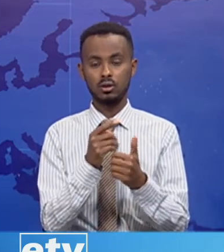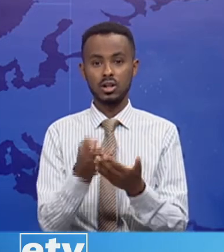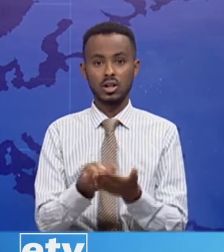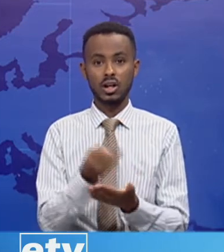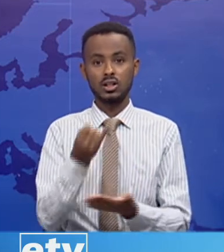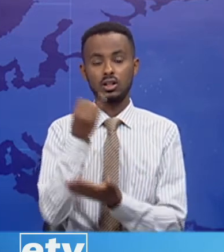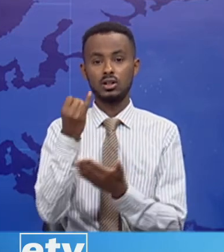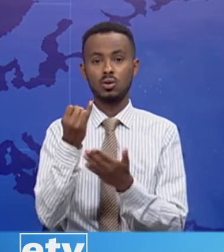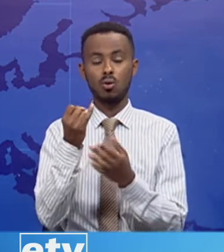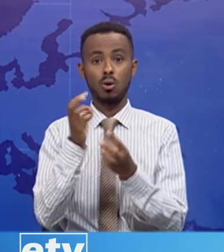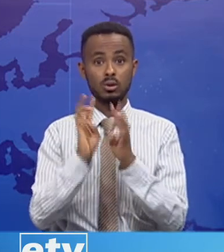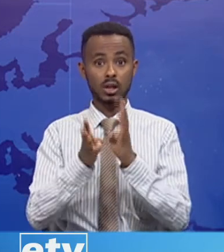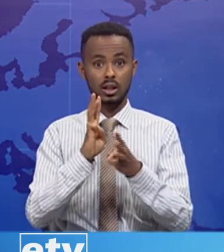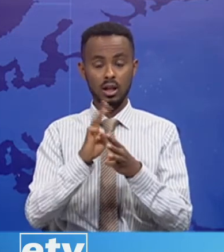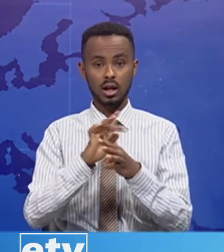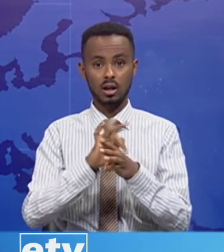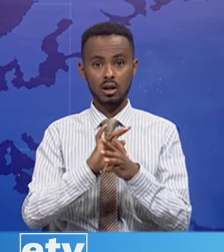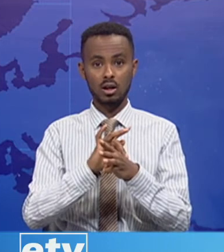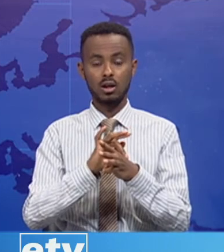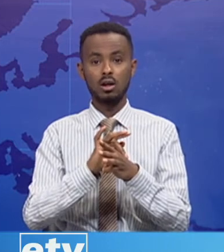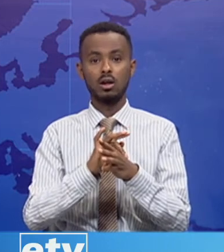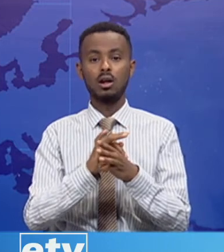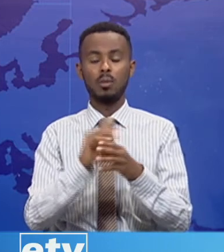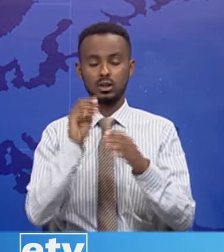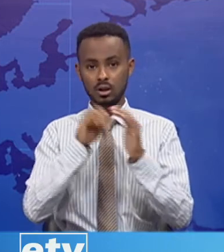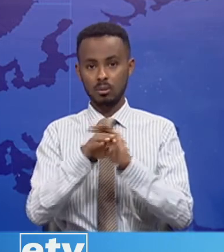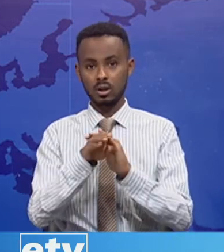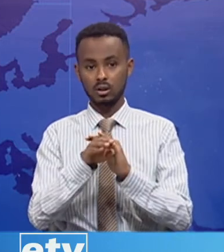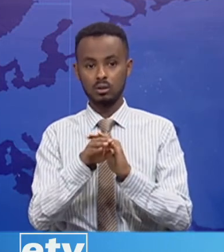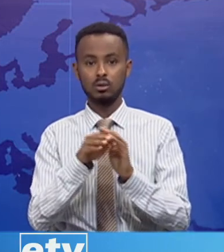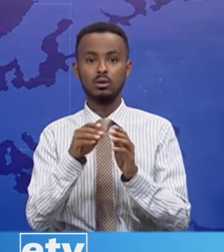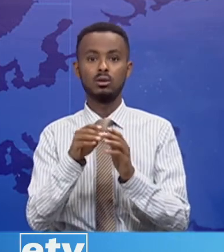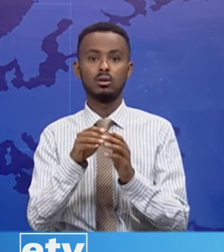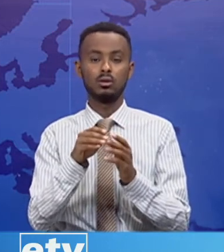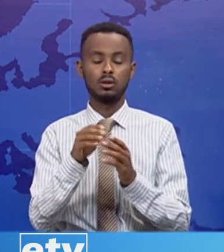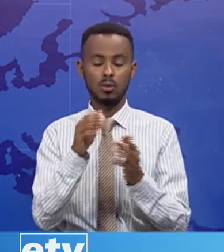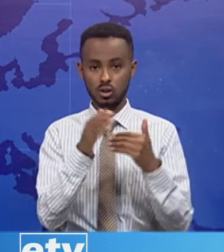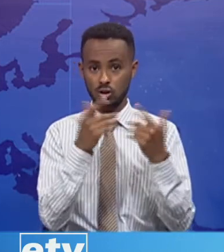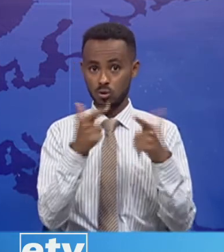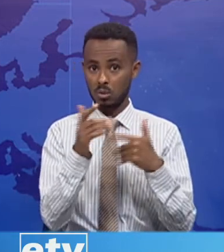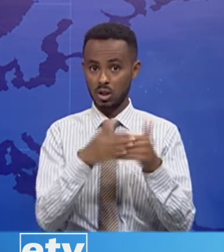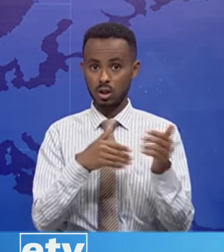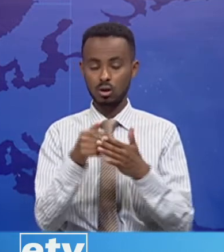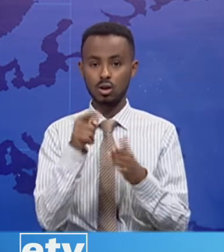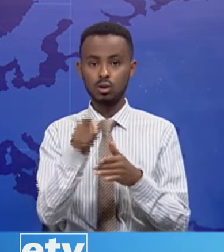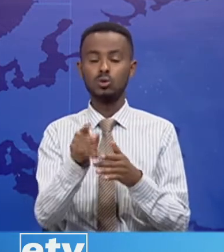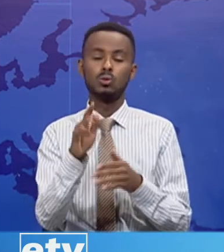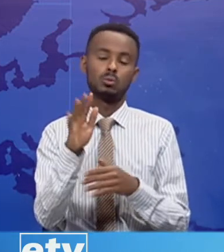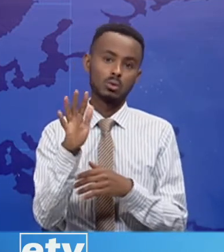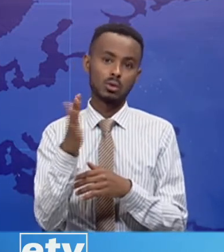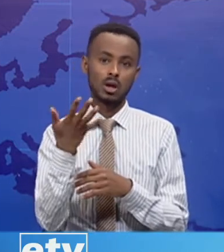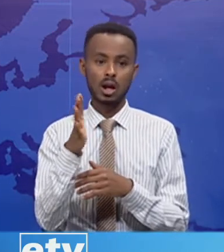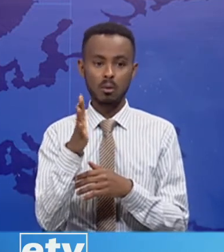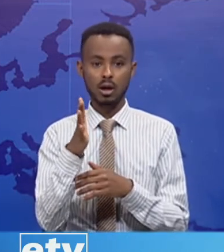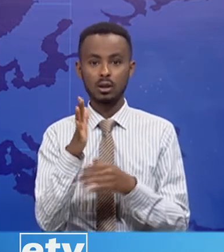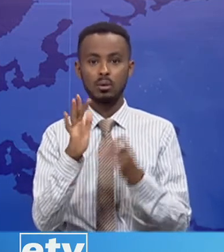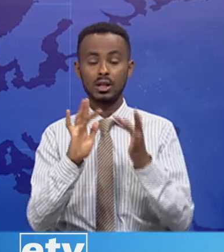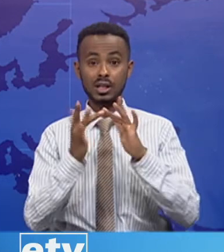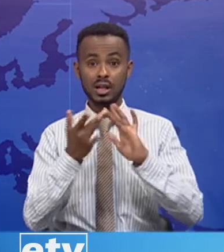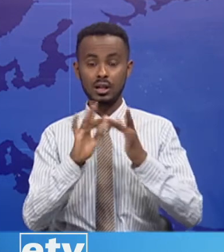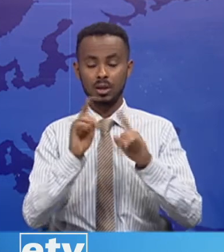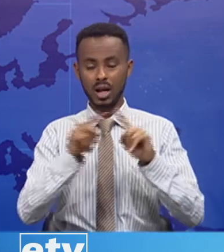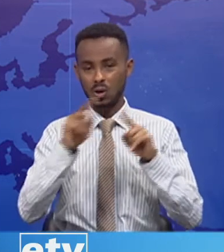ከኤጀንሲ ዌብሳይት ኦልሬዲ በአይዲ ነምበር በማስገባ ማግኘት የሚችሉበት እድል ተመቻችቷል። እሱ ምናልባት በኢንተርኔት እና